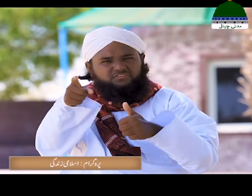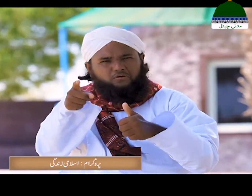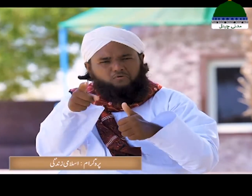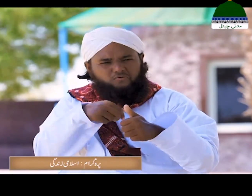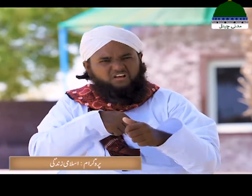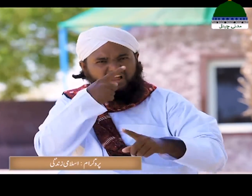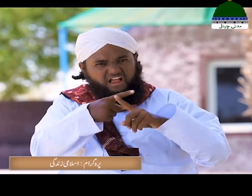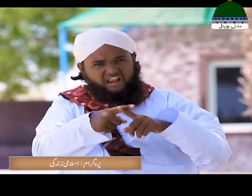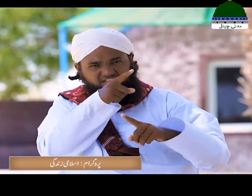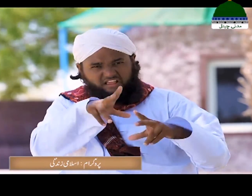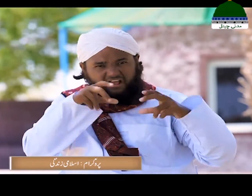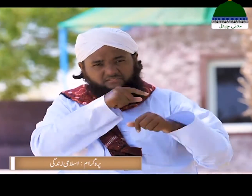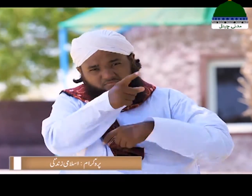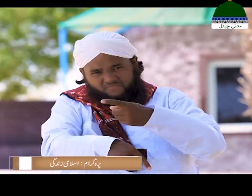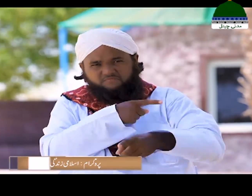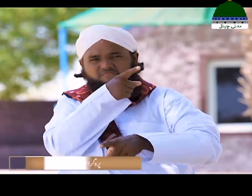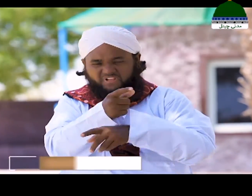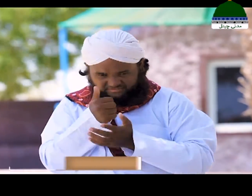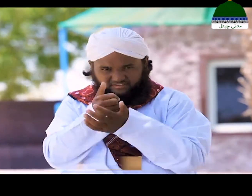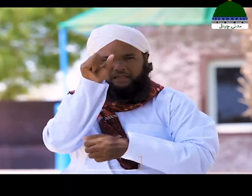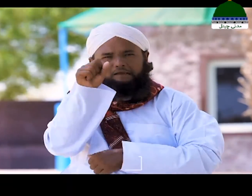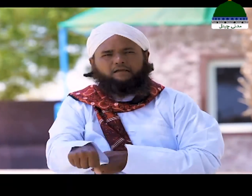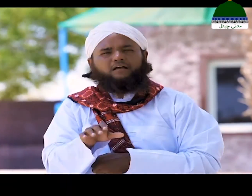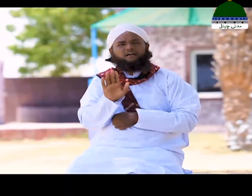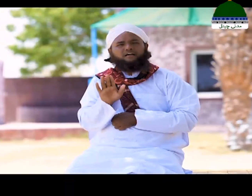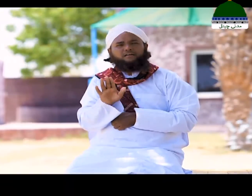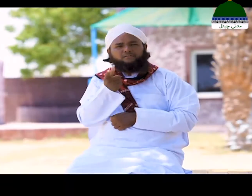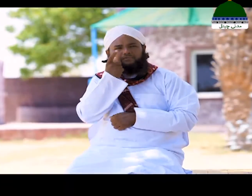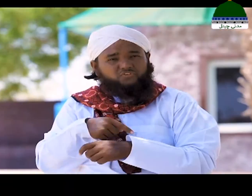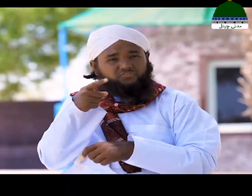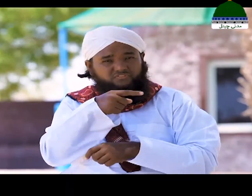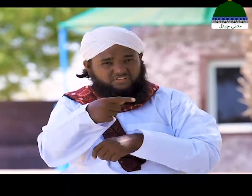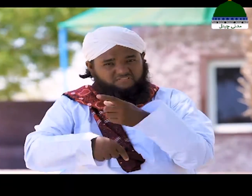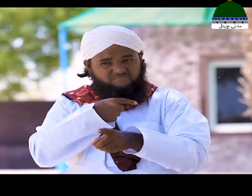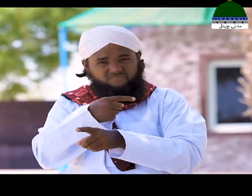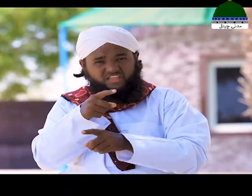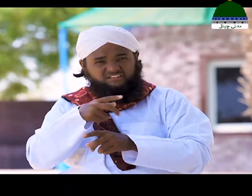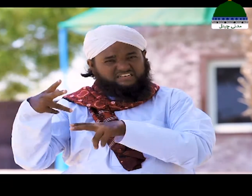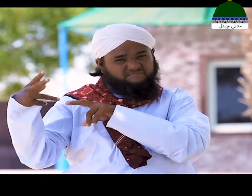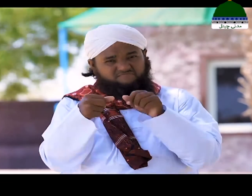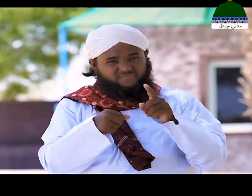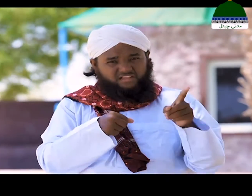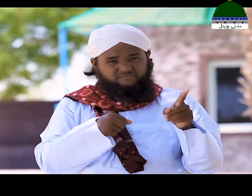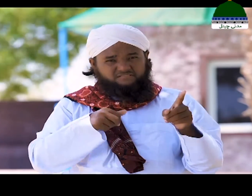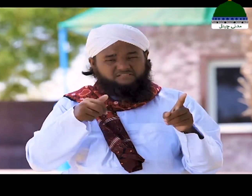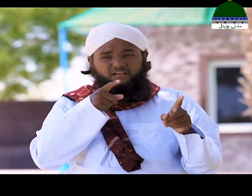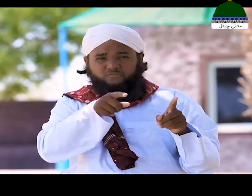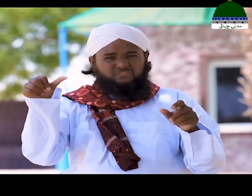ہے اسے عنقریب اس کی برائی کا بدلہ مل جائے گا۔ اس شخص نے تیرے ساتھ برائی کا ارادہ کیا اور تجھے سزا دلوانی